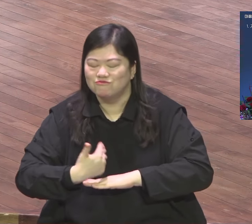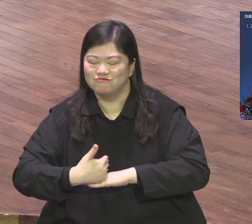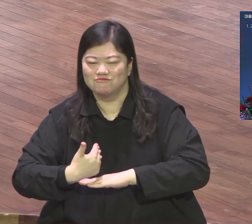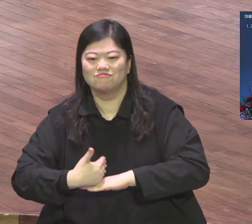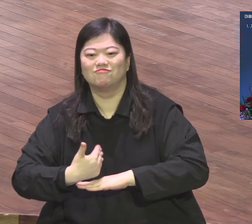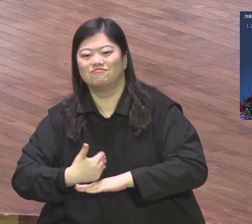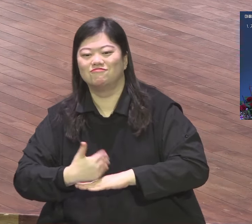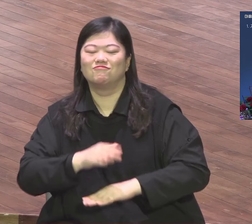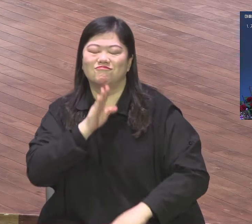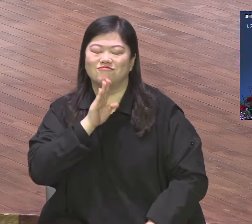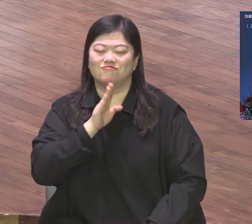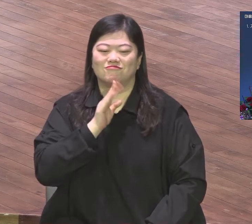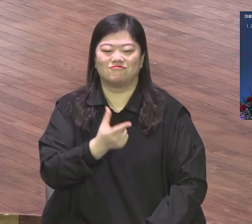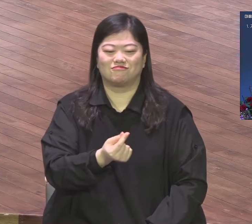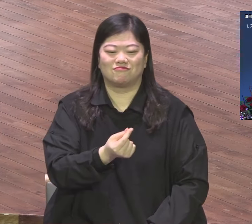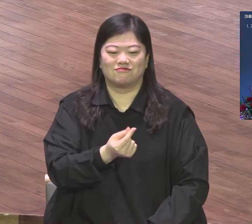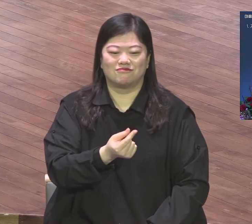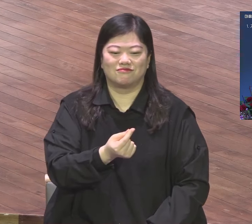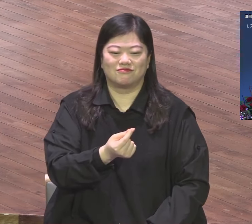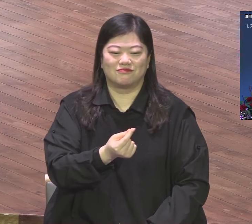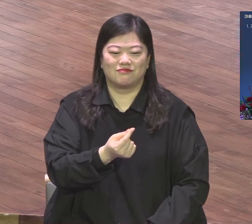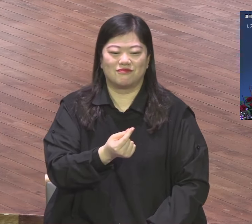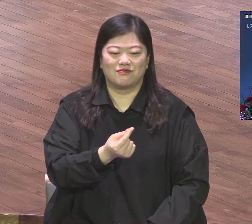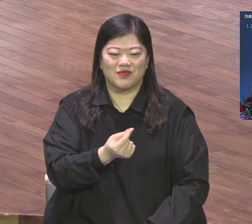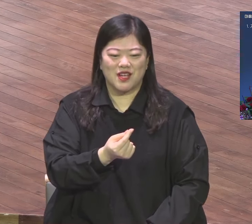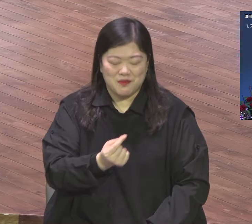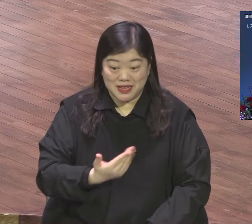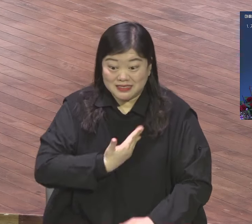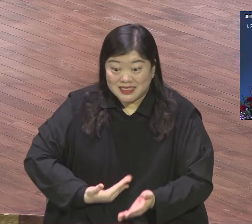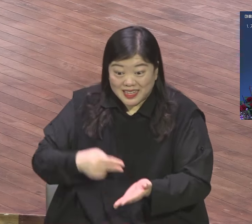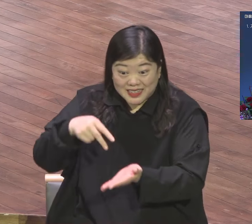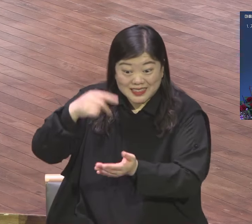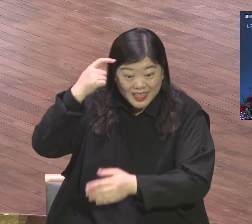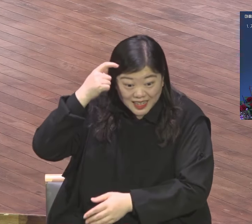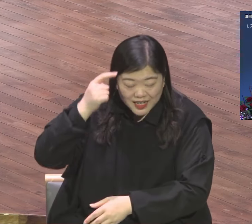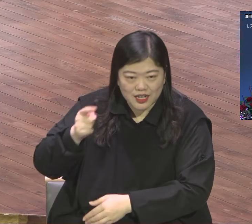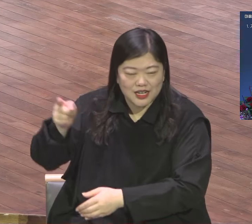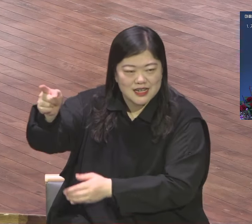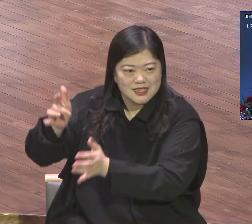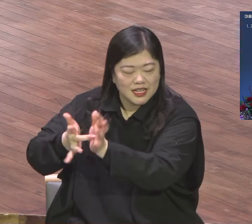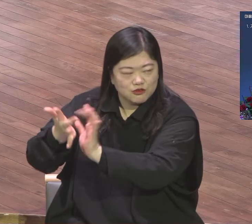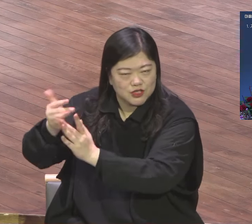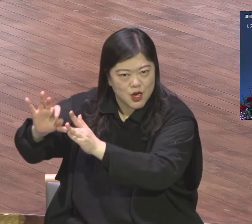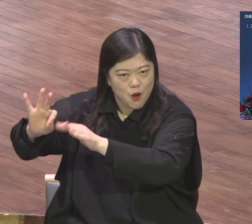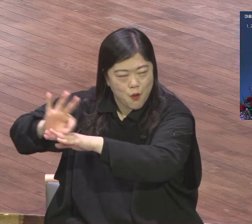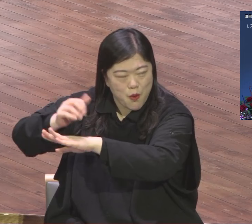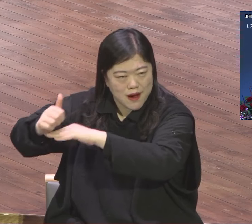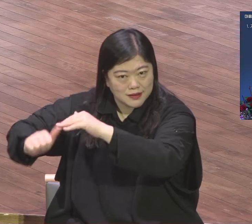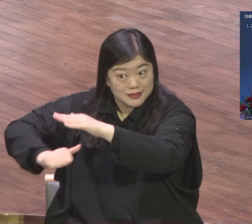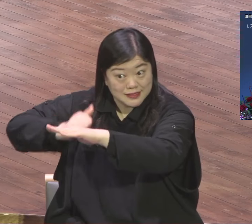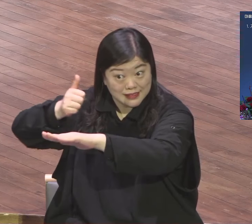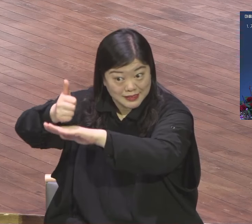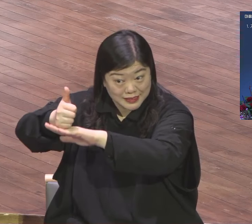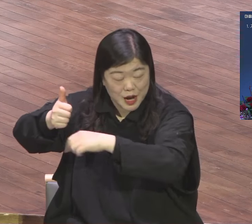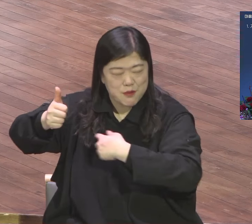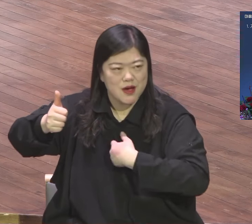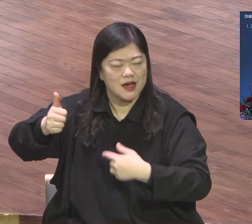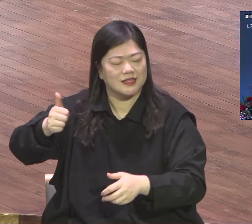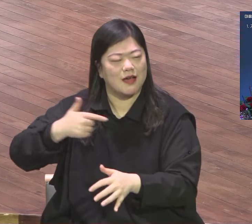적어도 장관 자리 하나 가지겠나, 장관 자리. 그렇게 생각했을 거예요.